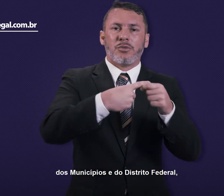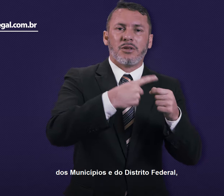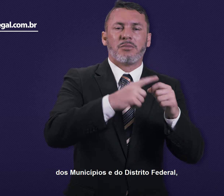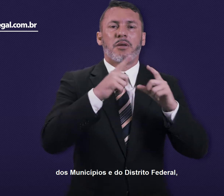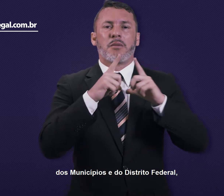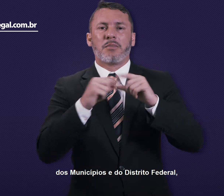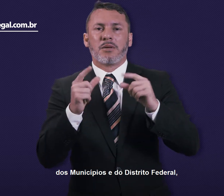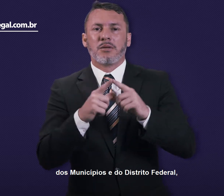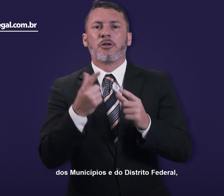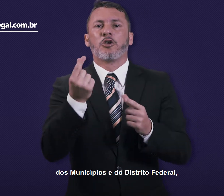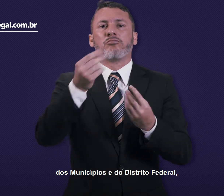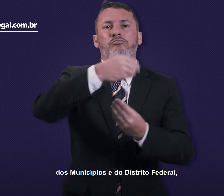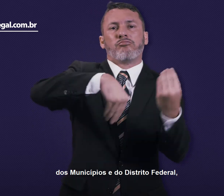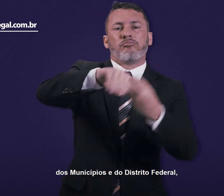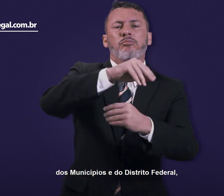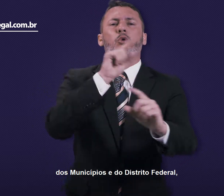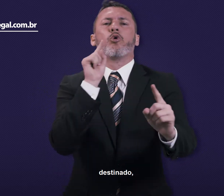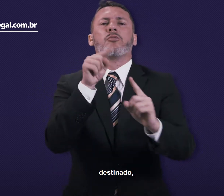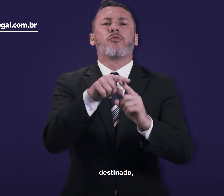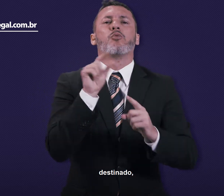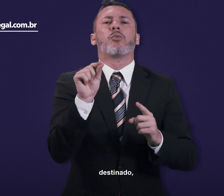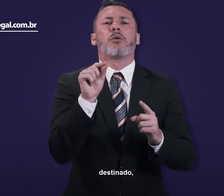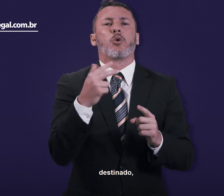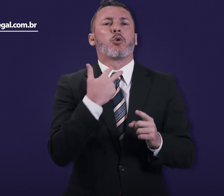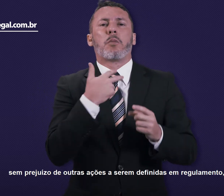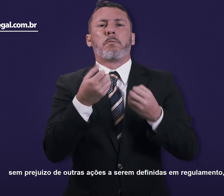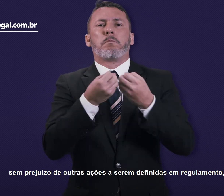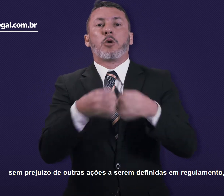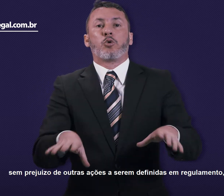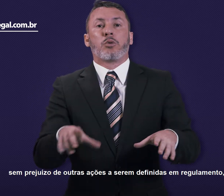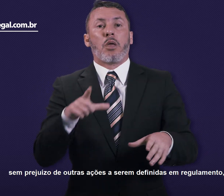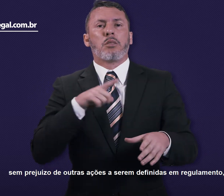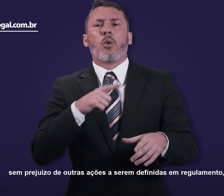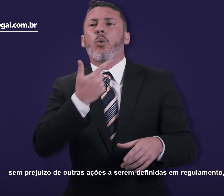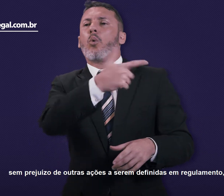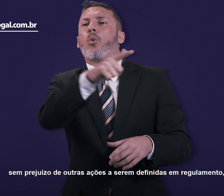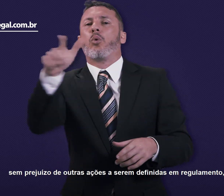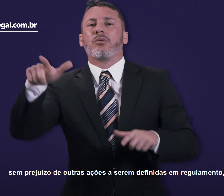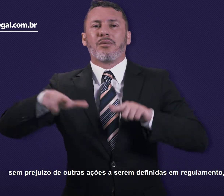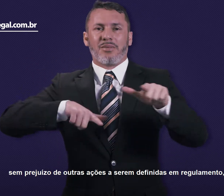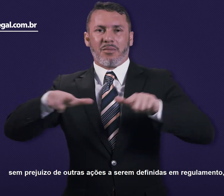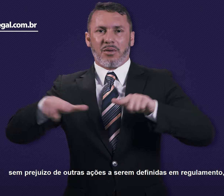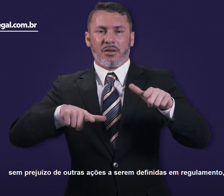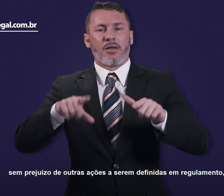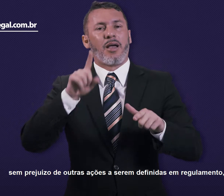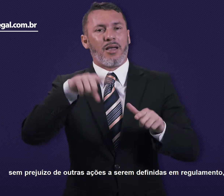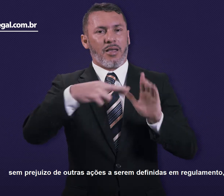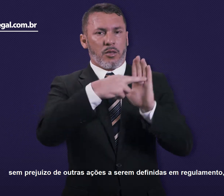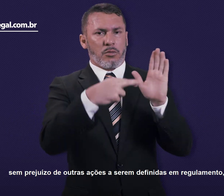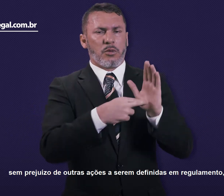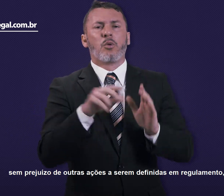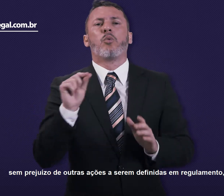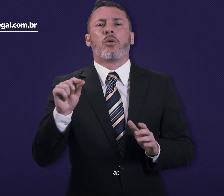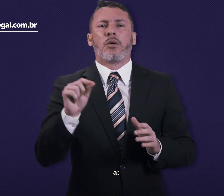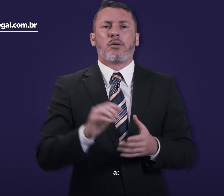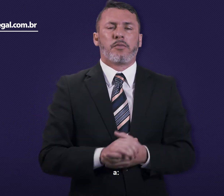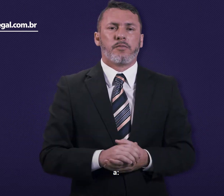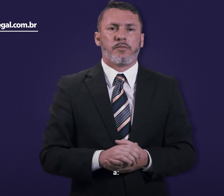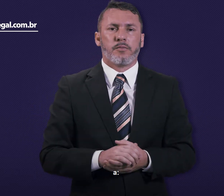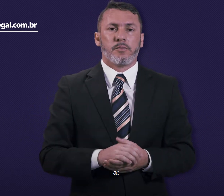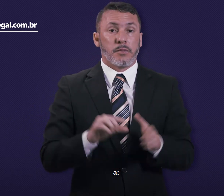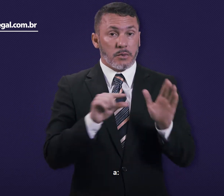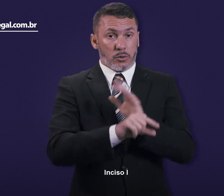dos municípios e do Distrito Federal, destinado, sem prejuízo de outras ações a serem definidas em regulamento,